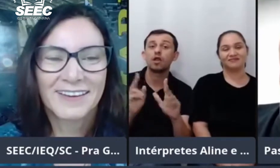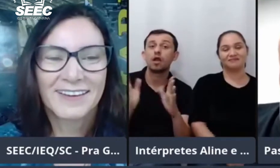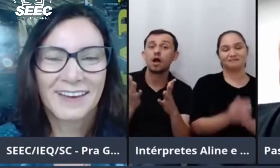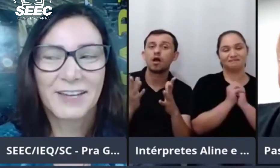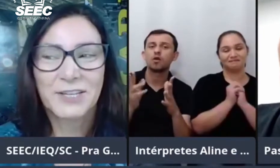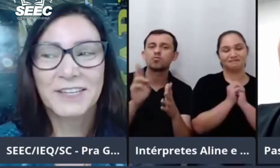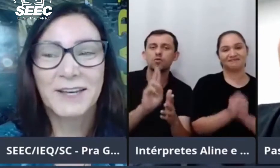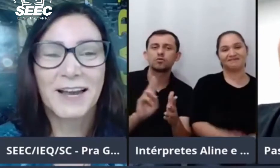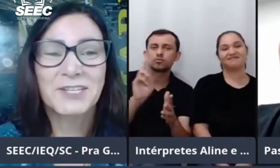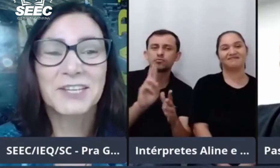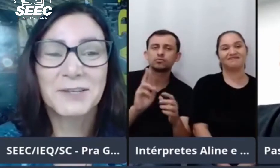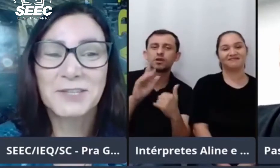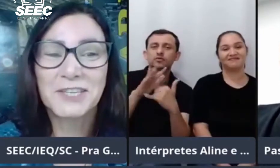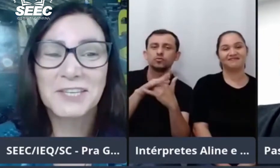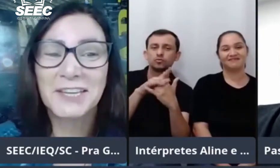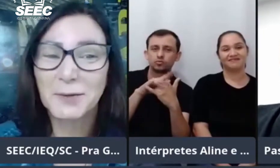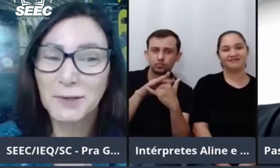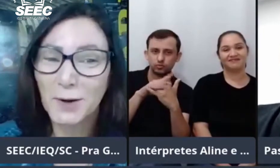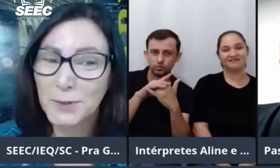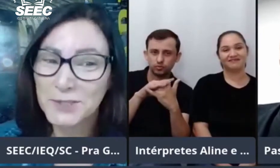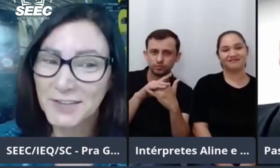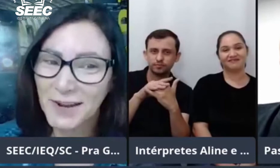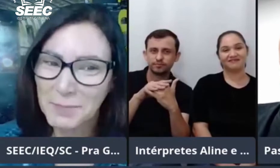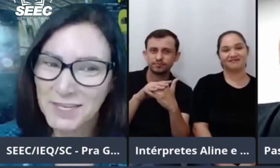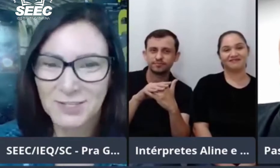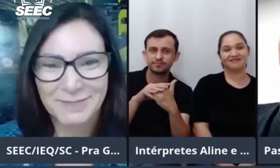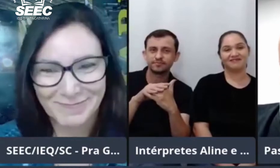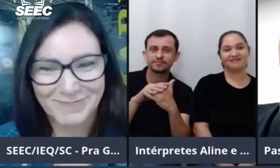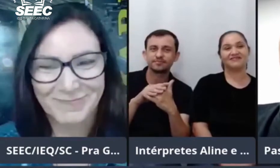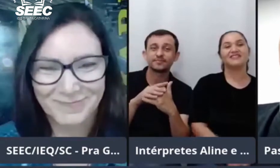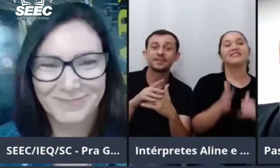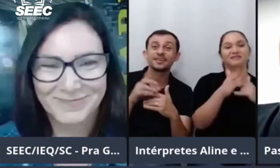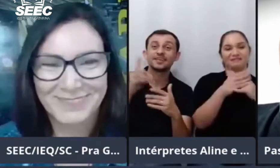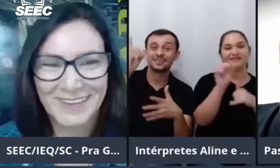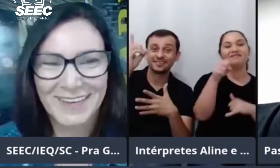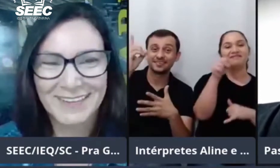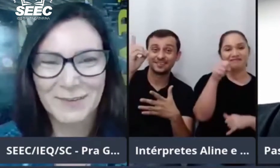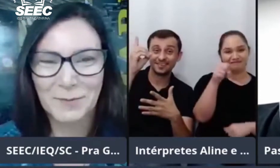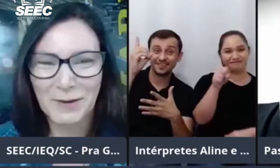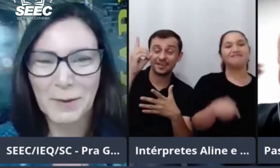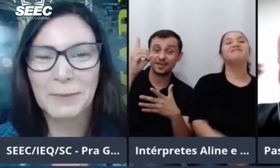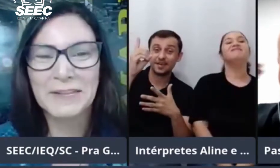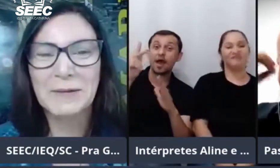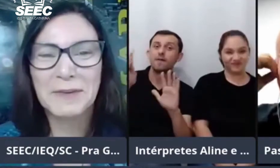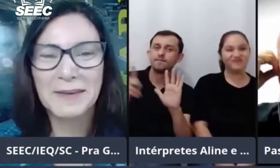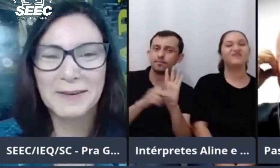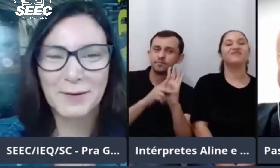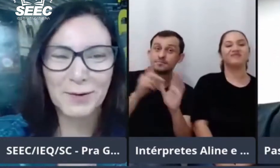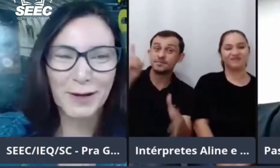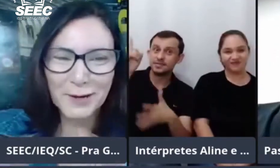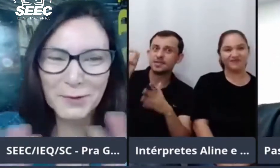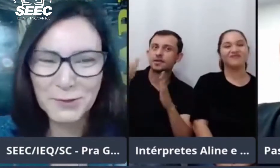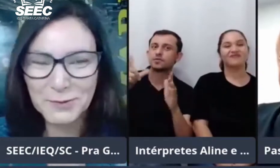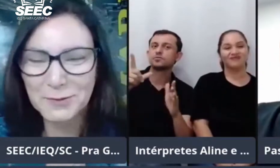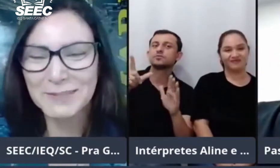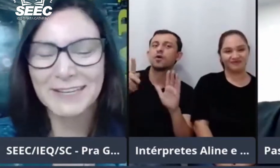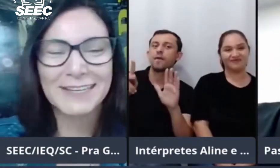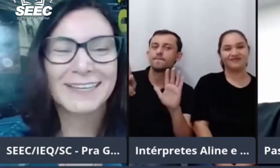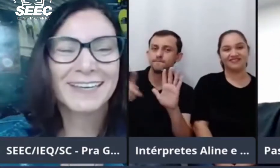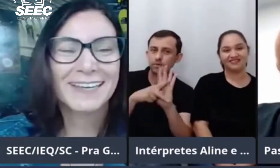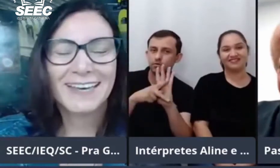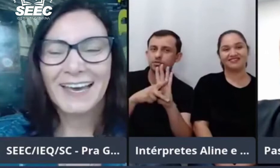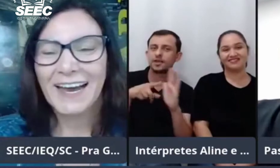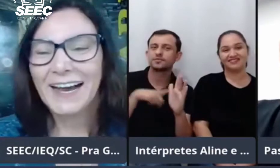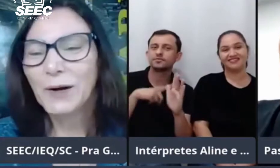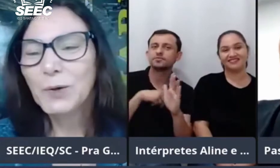né? Acho que Deus queria colocar o projeto na mídia. É verdade, veio a pandemia, coloca no YouTube, né?